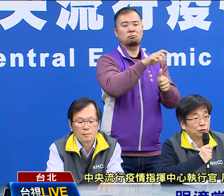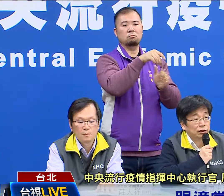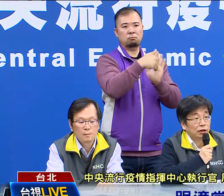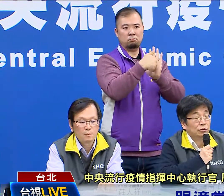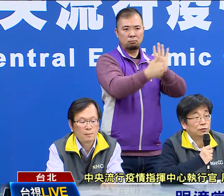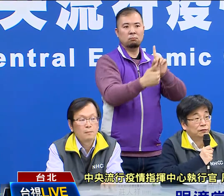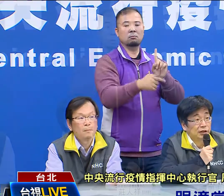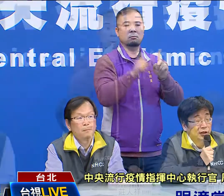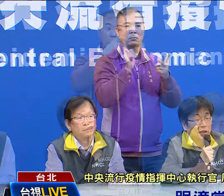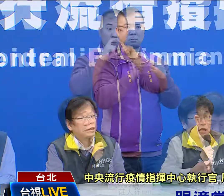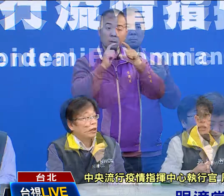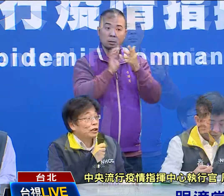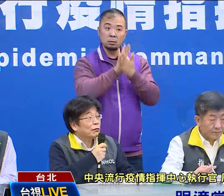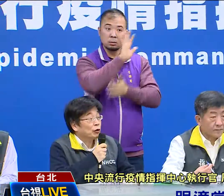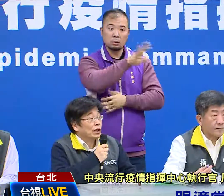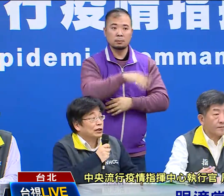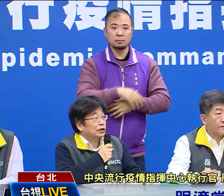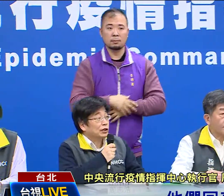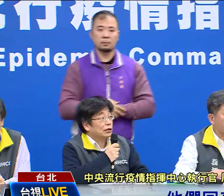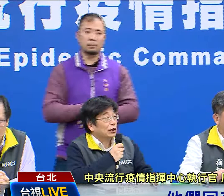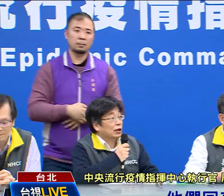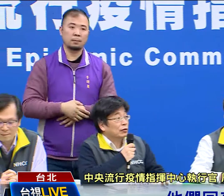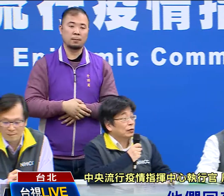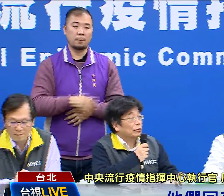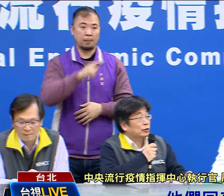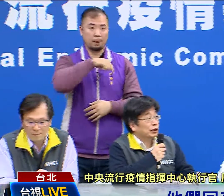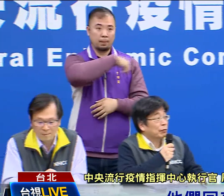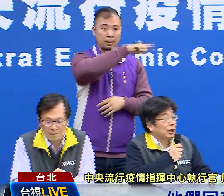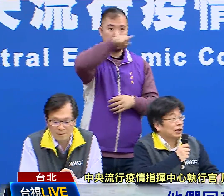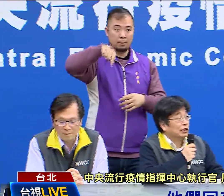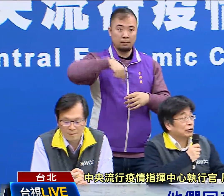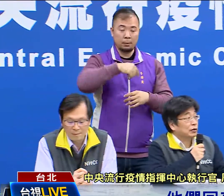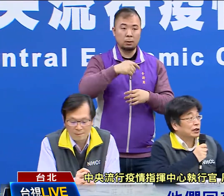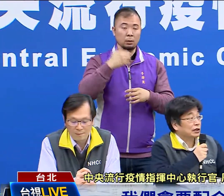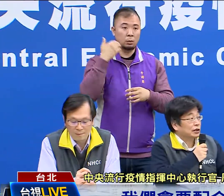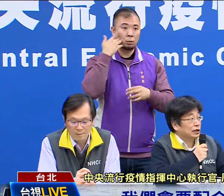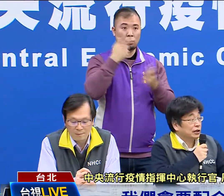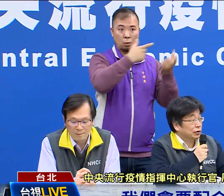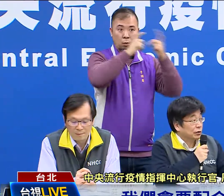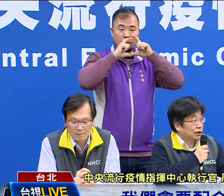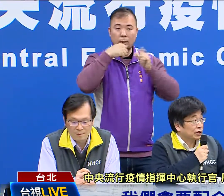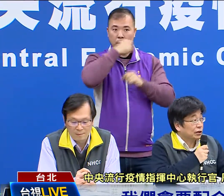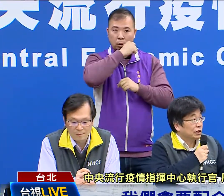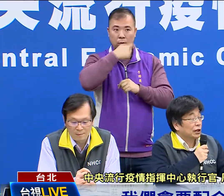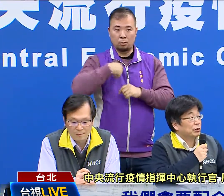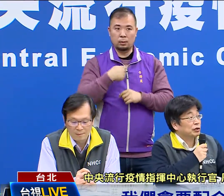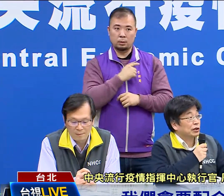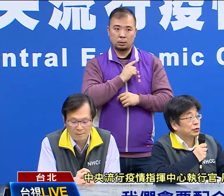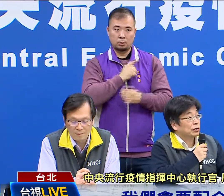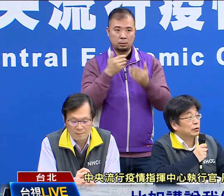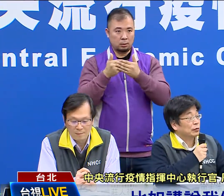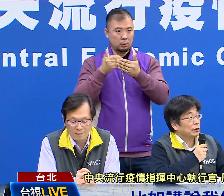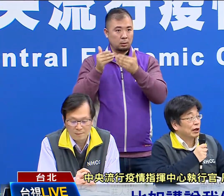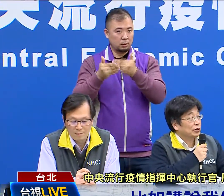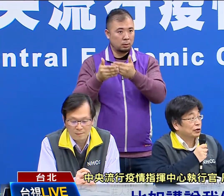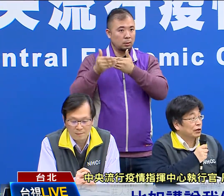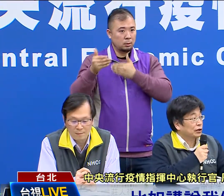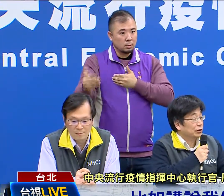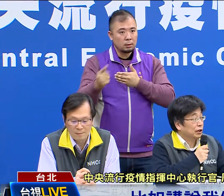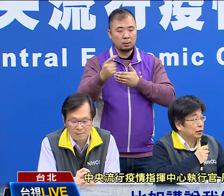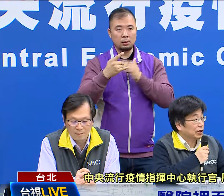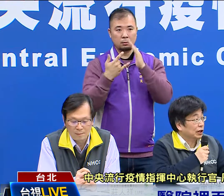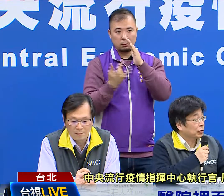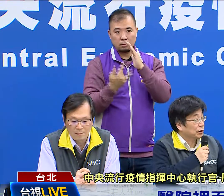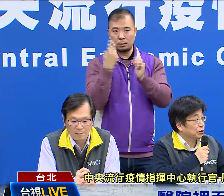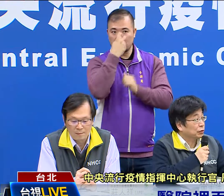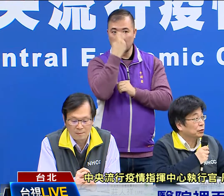适当的处分。他们回来的时候我们会要配合我们的隔离检疫措施，那比如讲说我们会把他送到